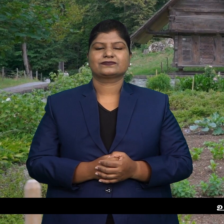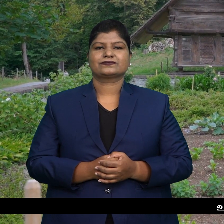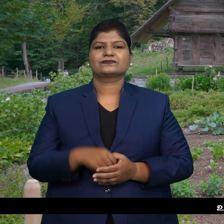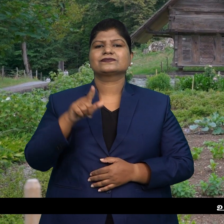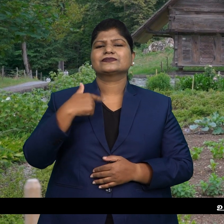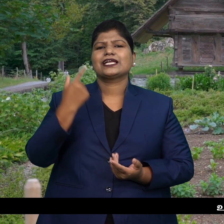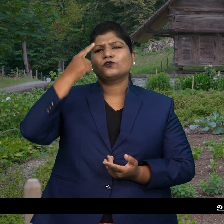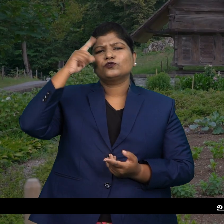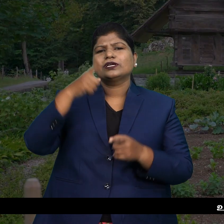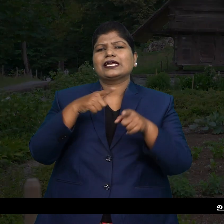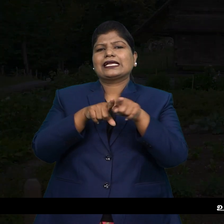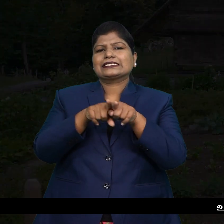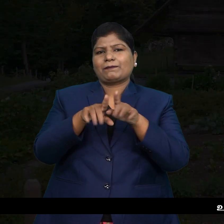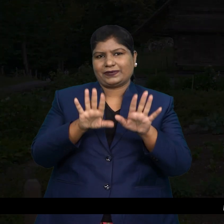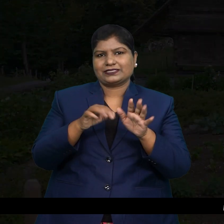உதாரணமாக